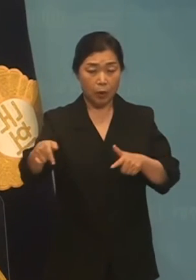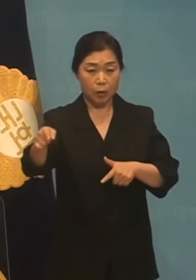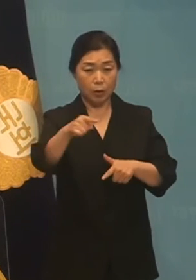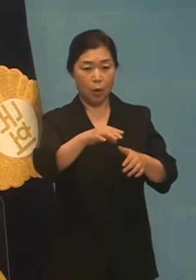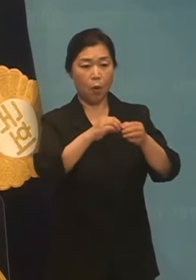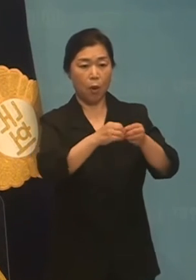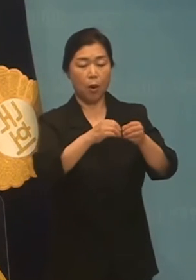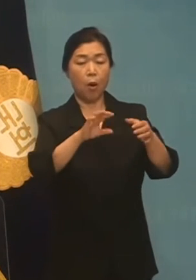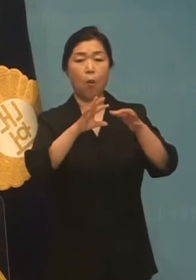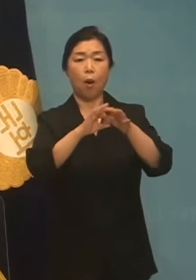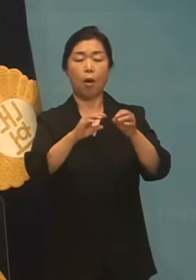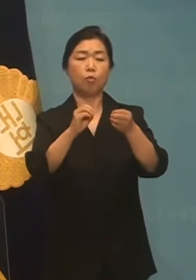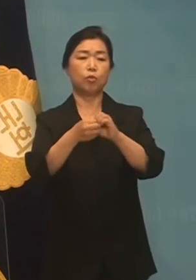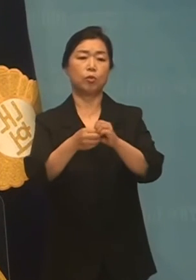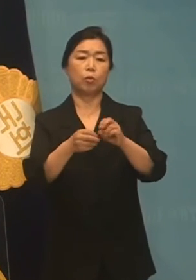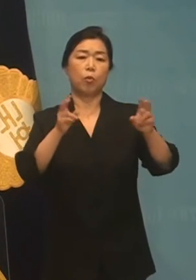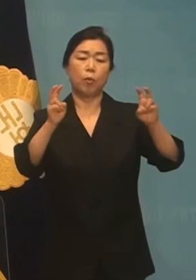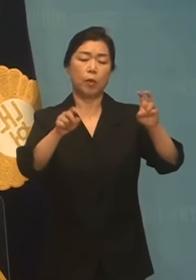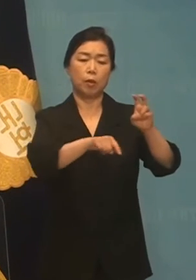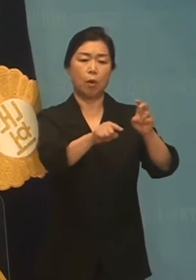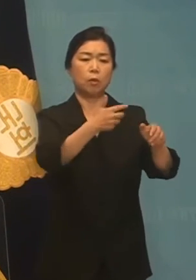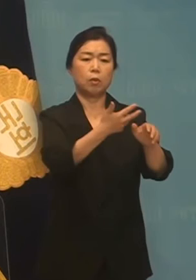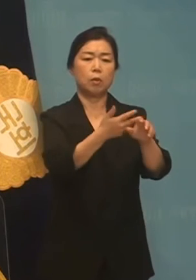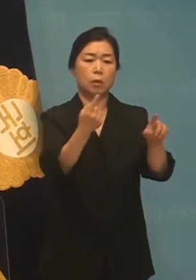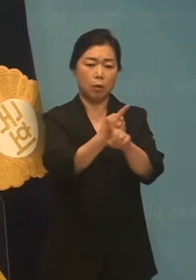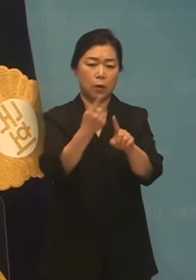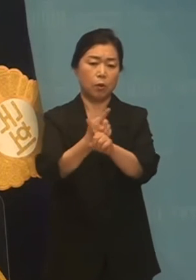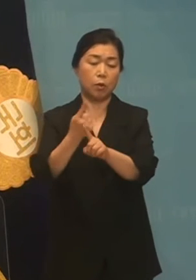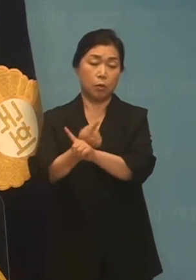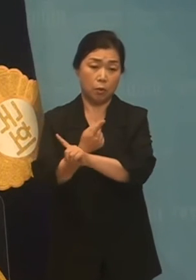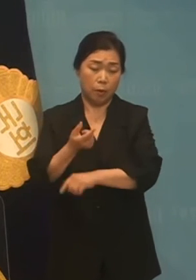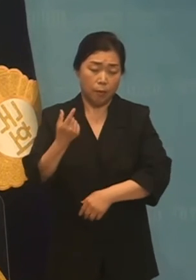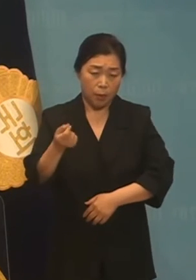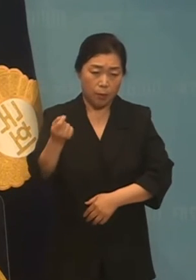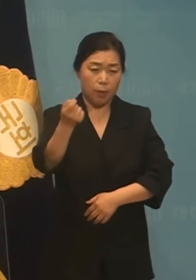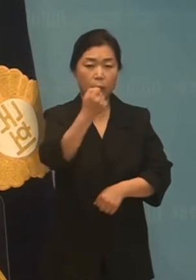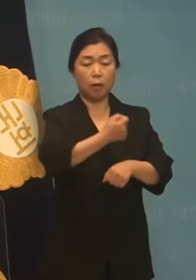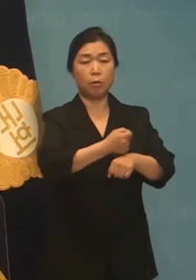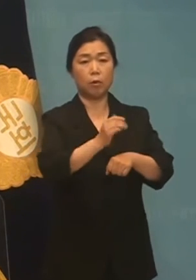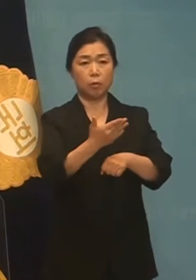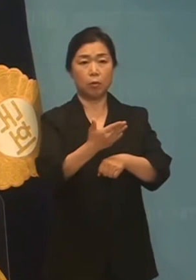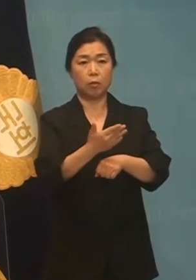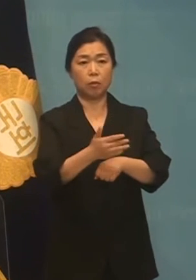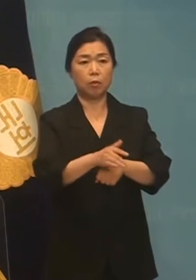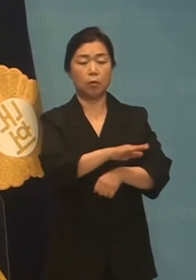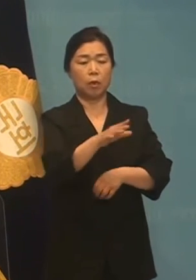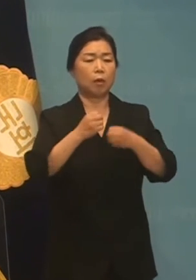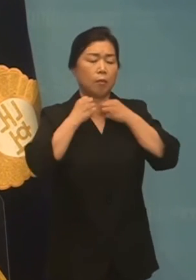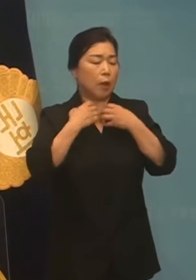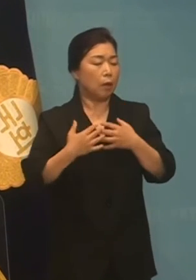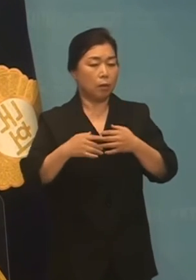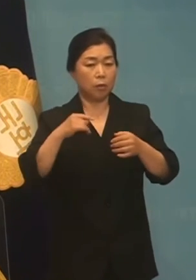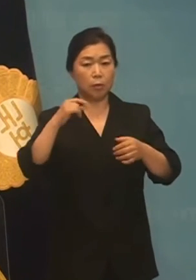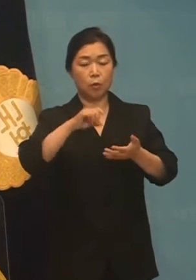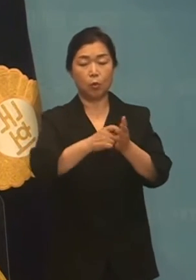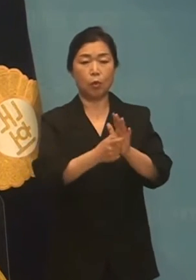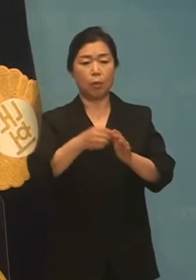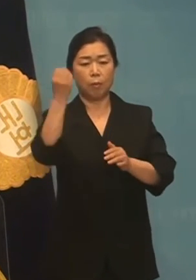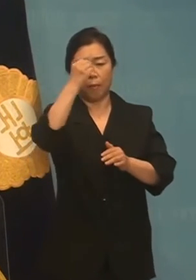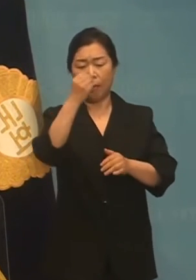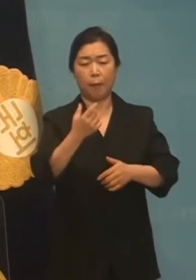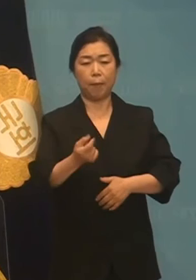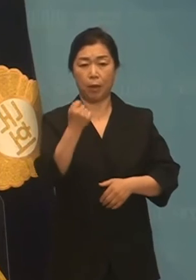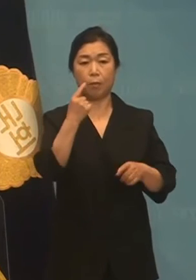소위 부품업체들에서만도 속도를 우리가 감당할 수 없을 정도로 빠르게 바뀔 것